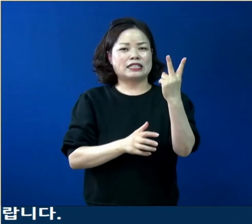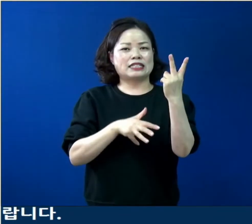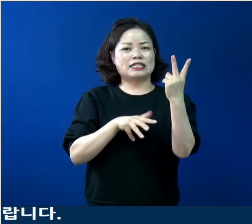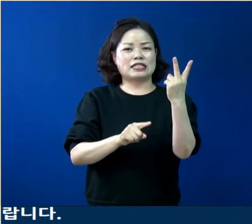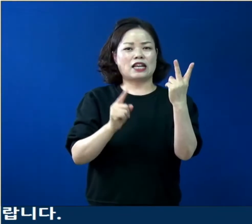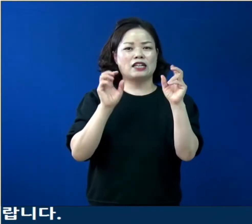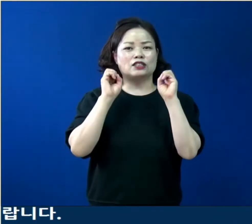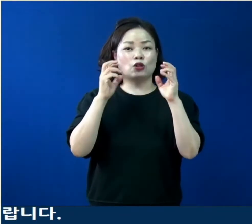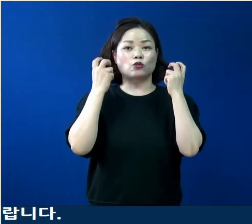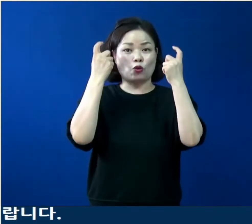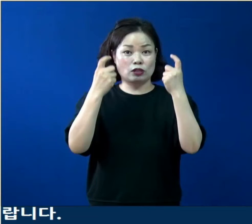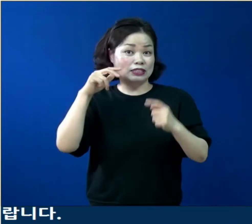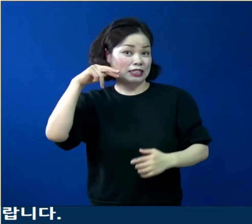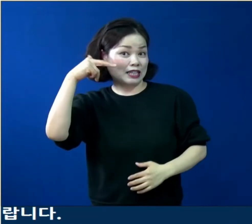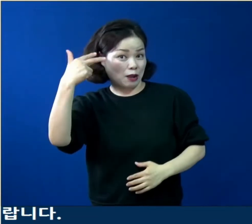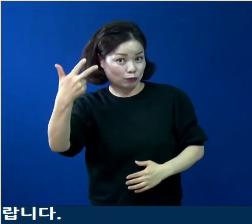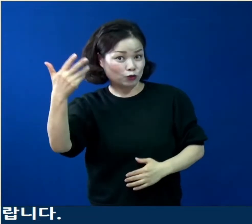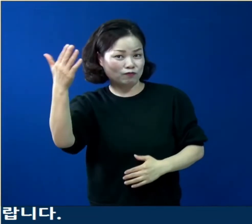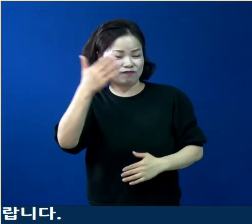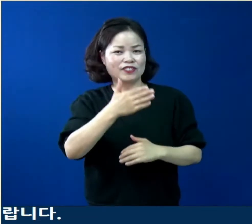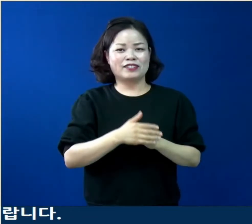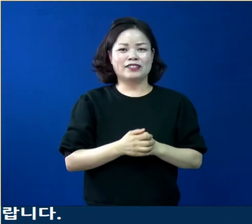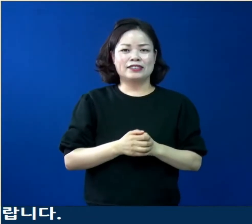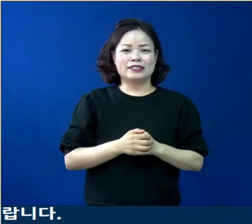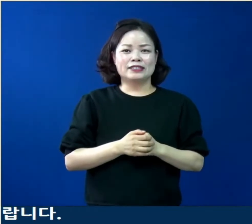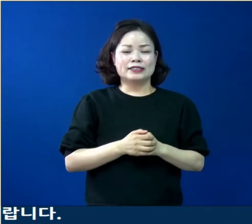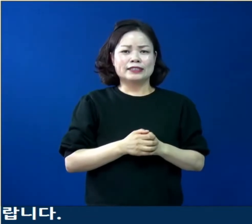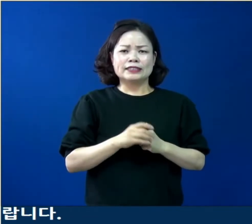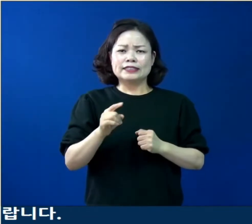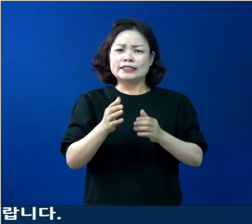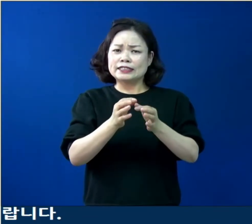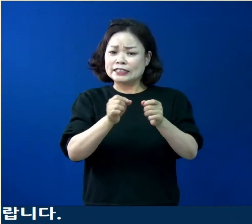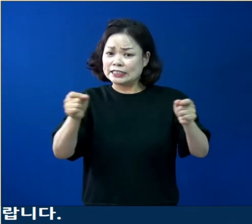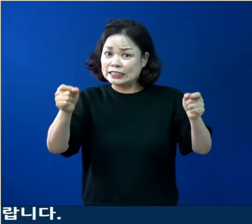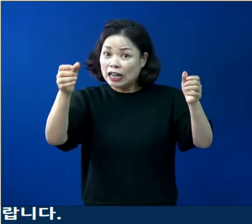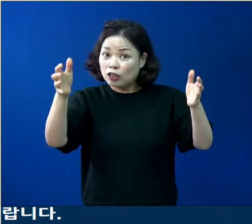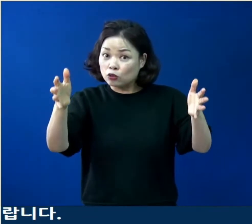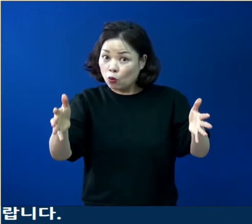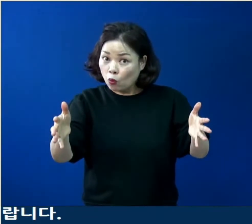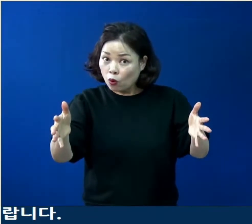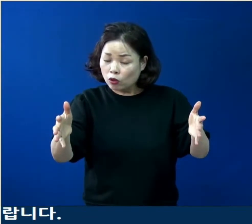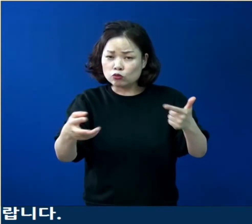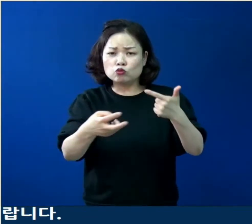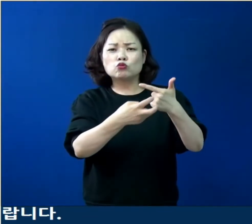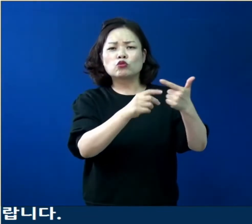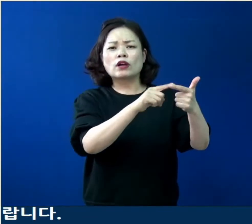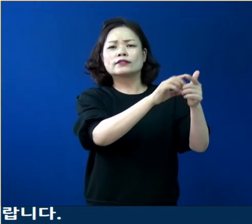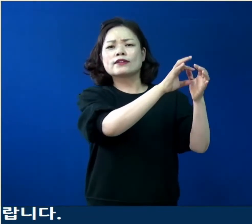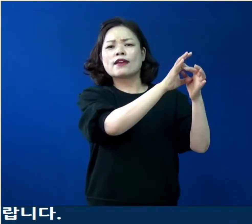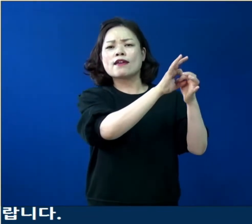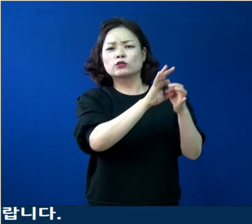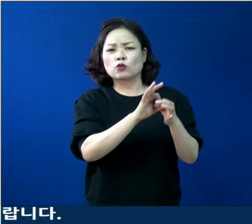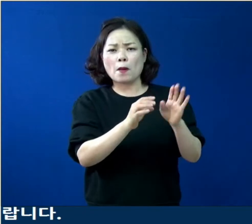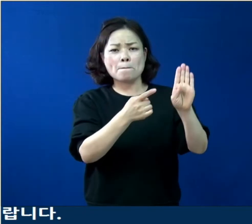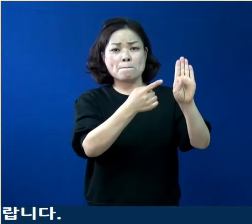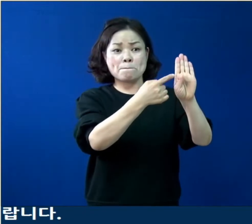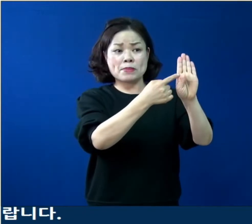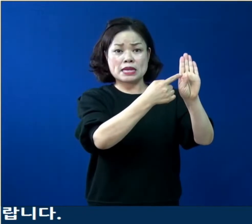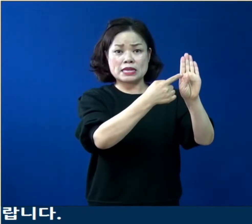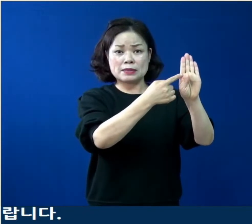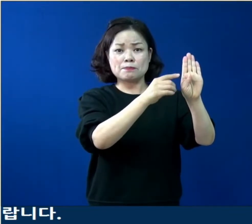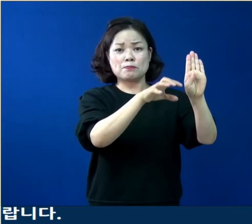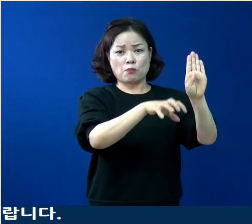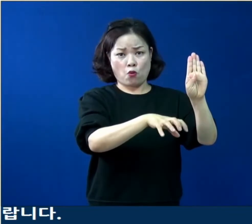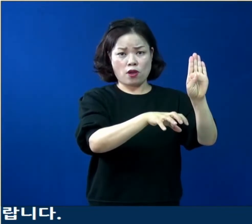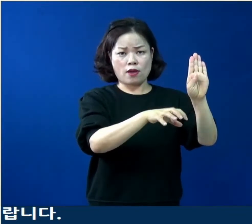전도 여행에 이제 다음 주에 다루게 되는데, 그 기간 동안에 누가는 계속 빌립보에